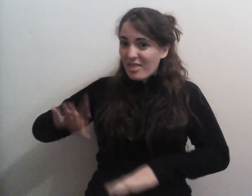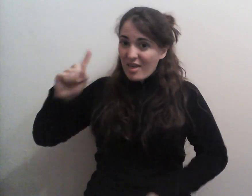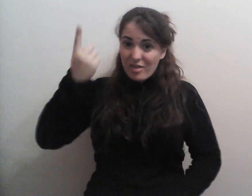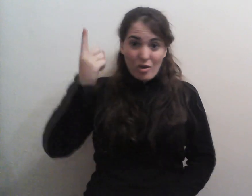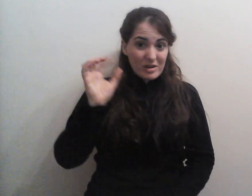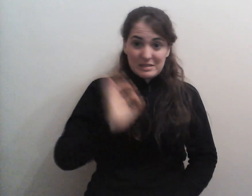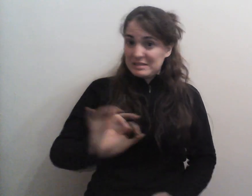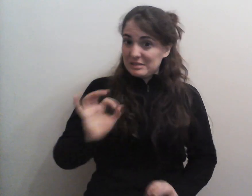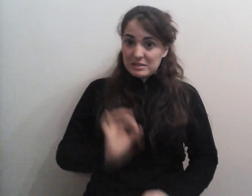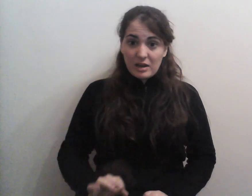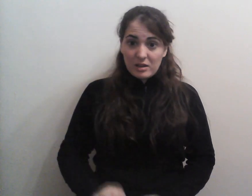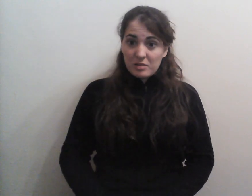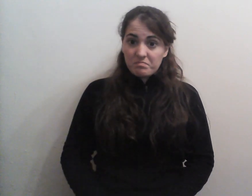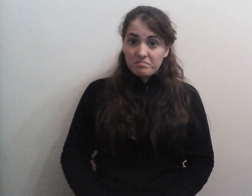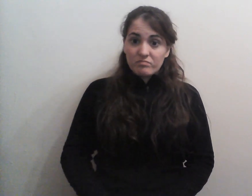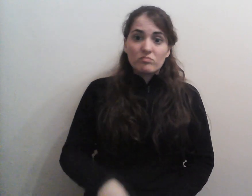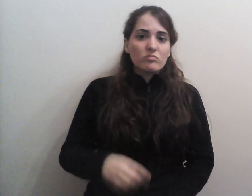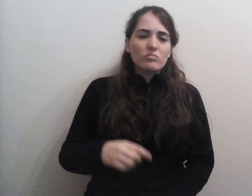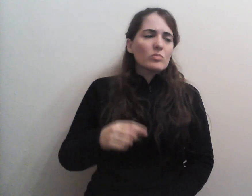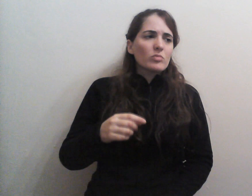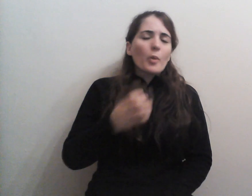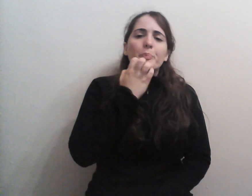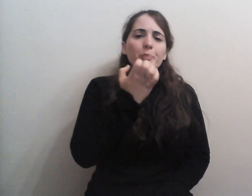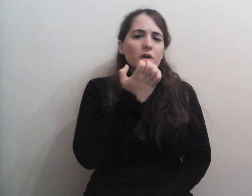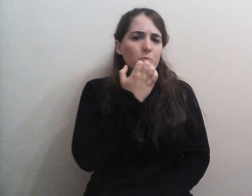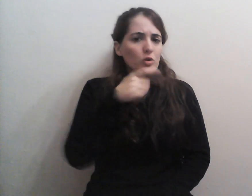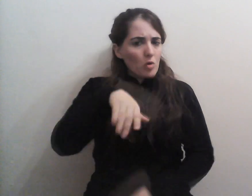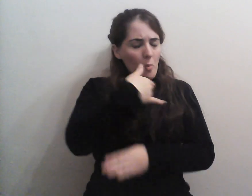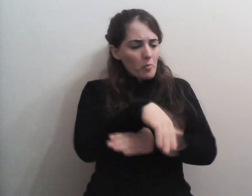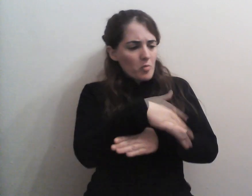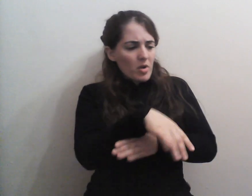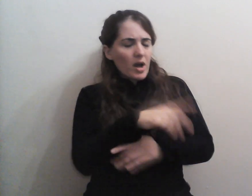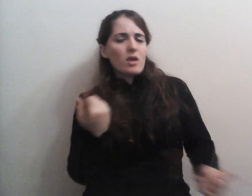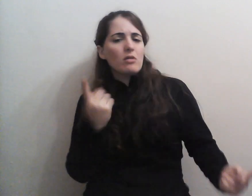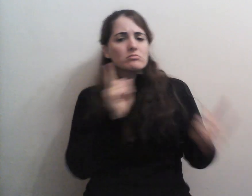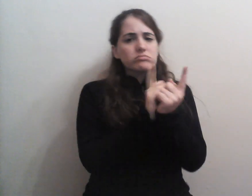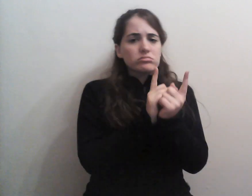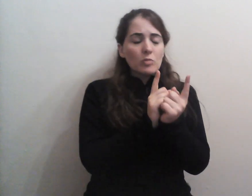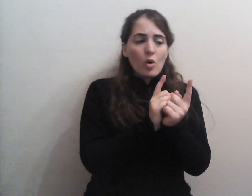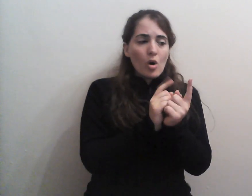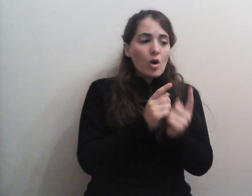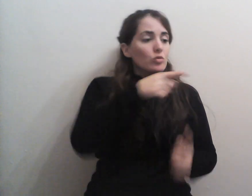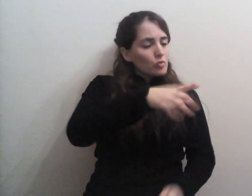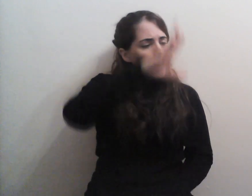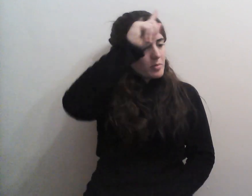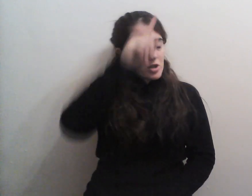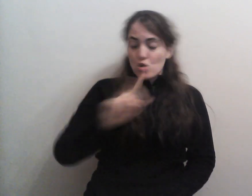alguien te suelta, pues no, yo no tengo que arrepentirme porque soy un católico, no practicante, tú le dices a él o a ella, pues muy bien, yo soy